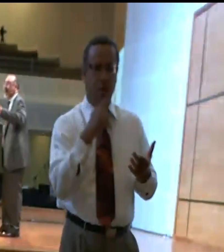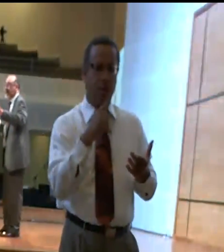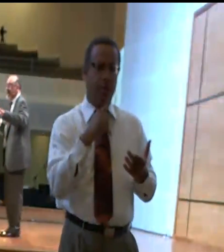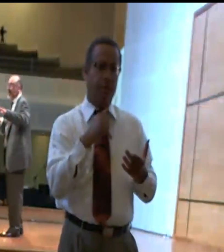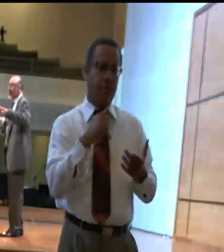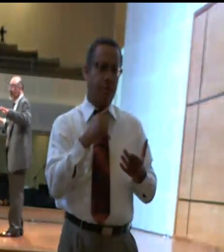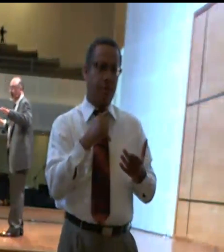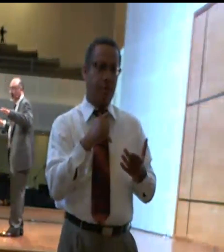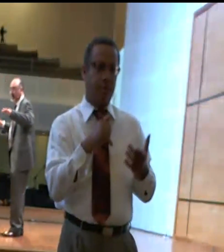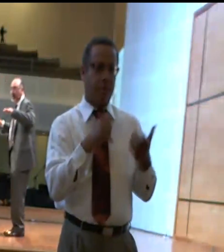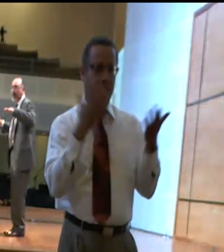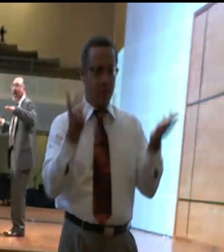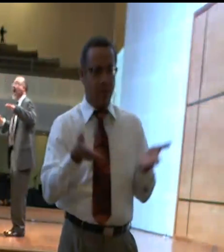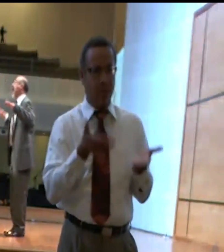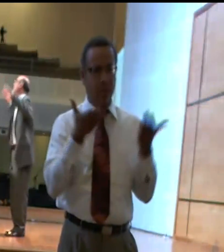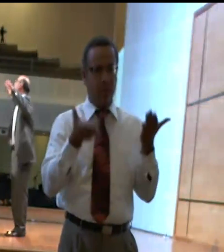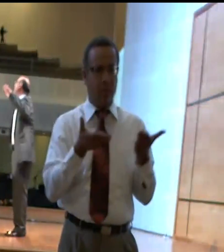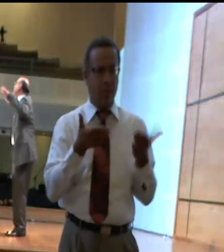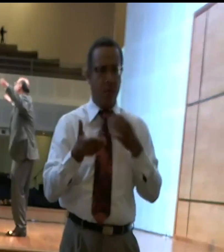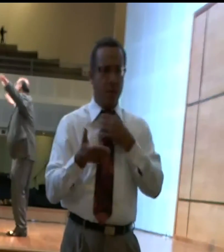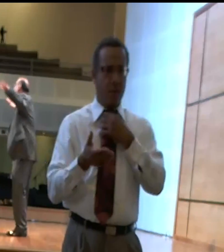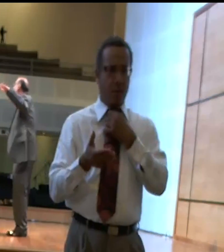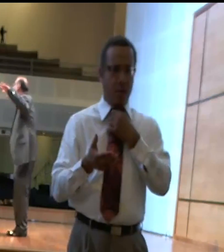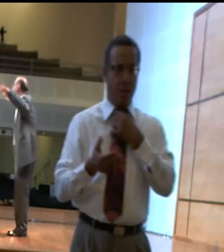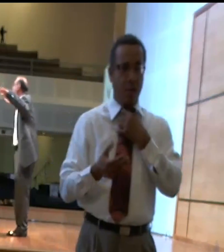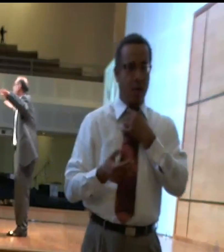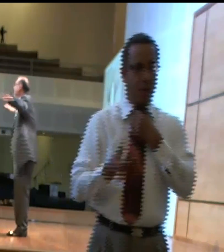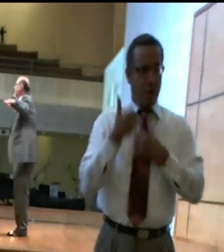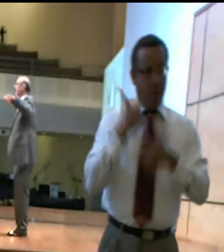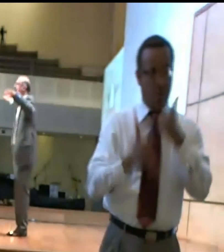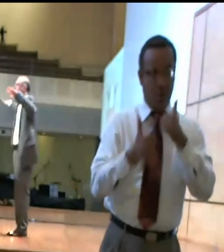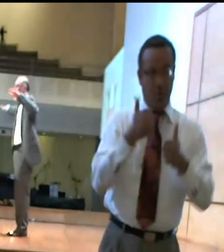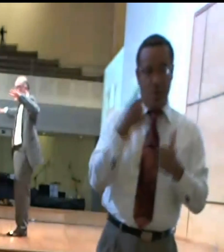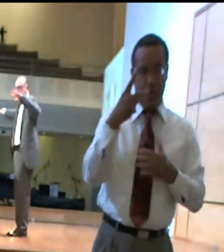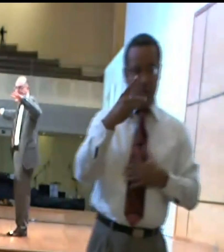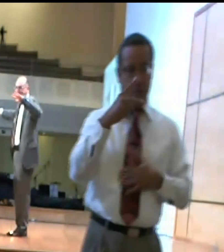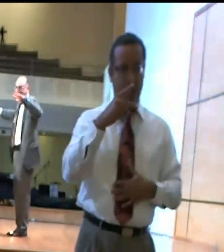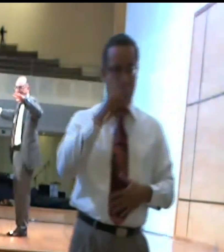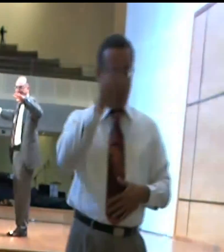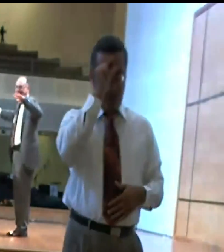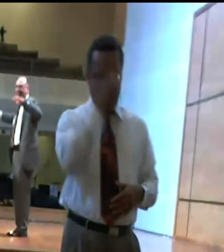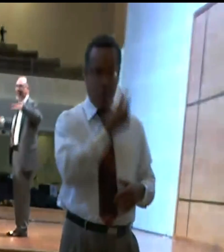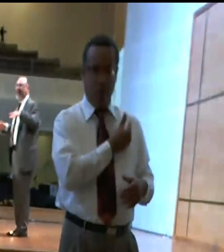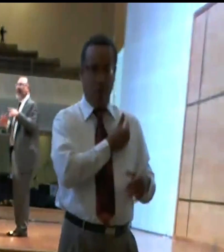el dilema que tenía Jesús aquí. ¿A cuál de los dos grupos desagrado?